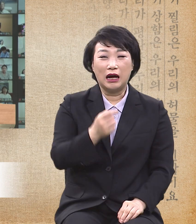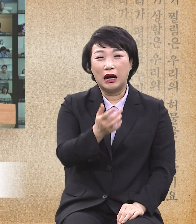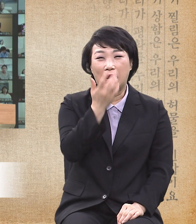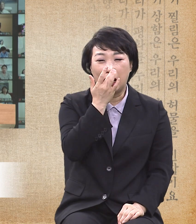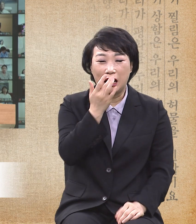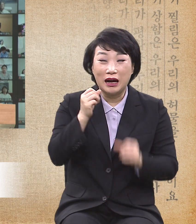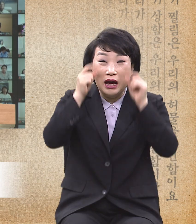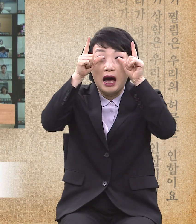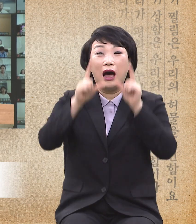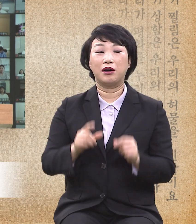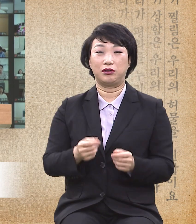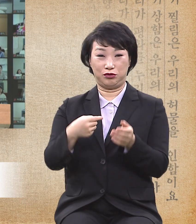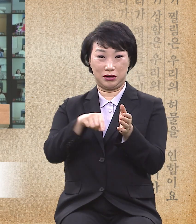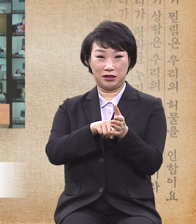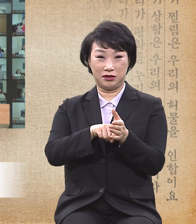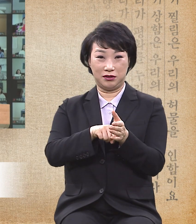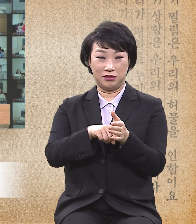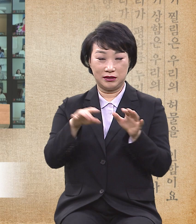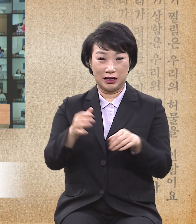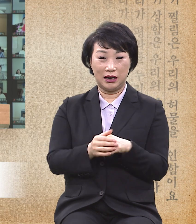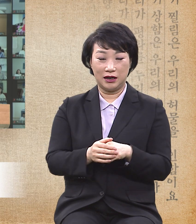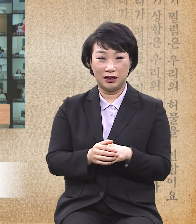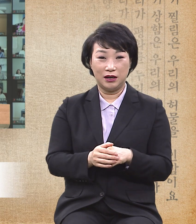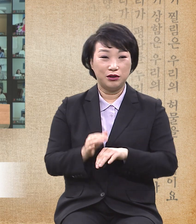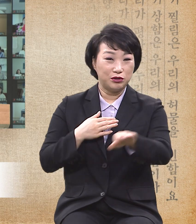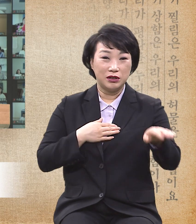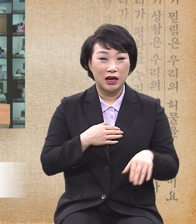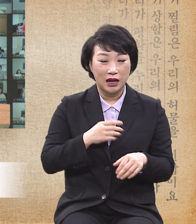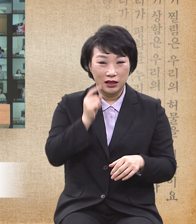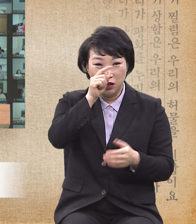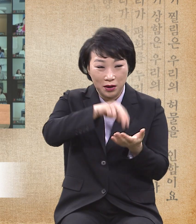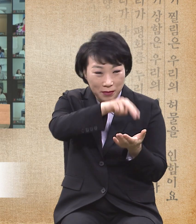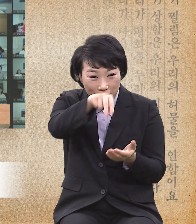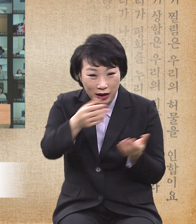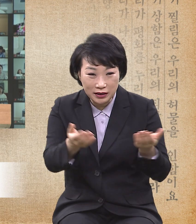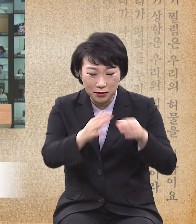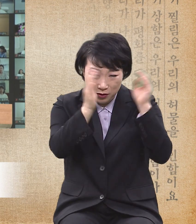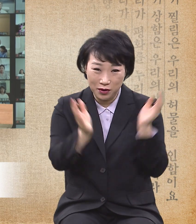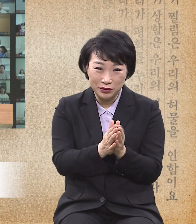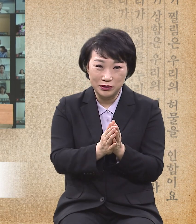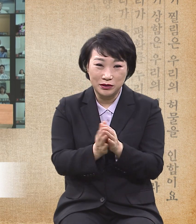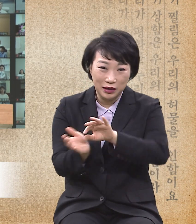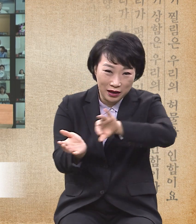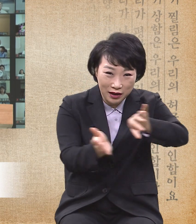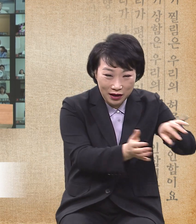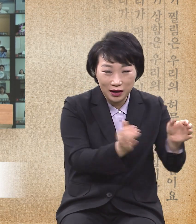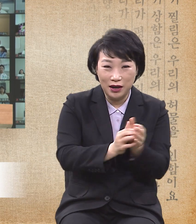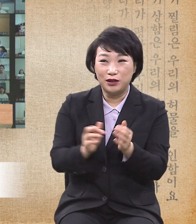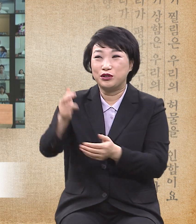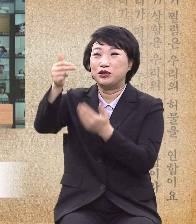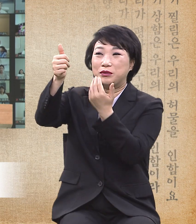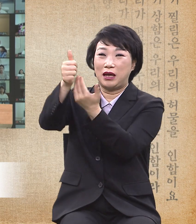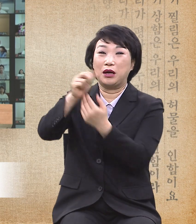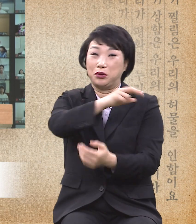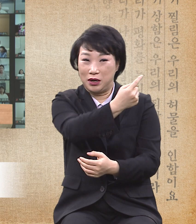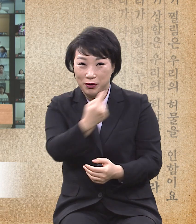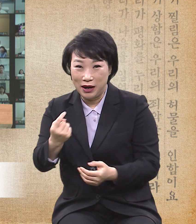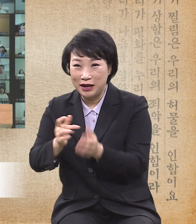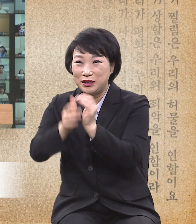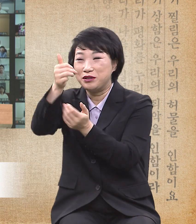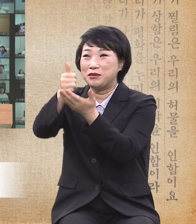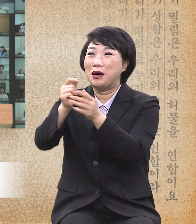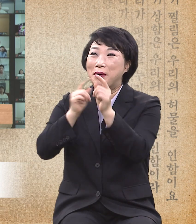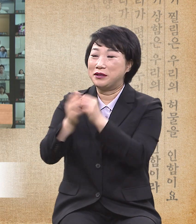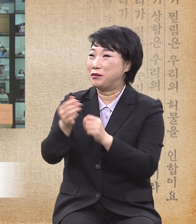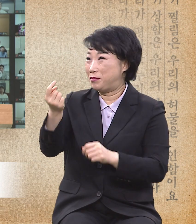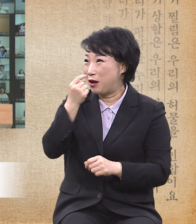깨우고 방탕을 정리하게 만들고 죽게 돌아와 예수에게 배우기를